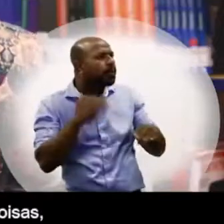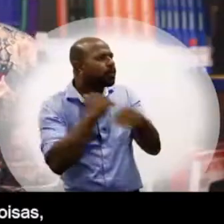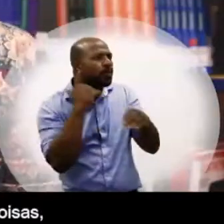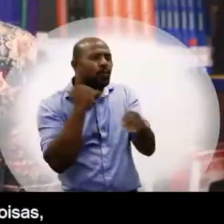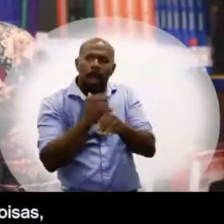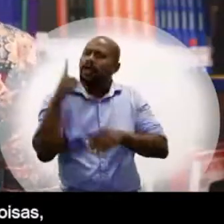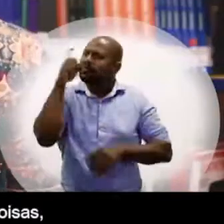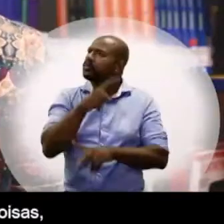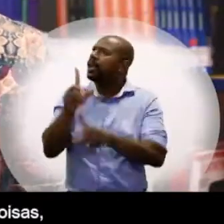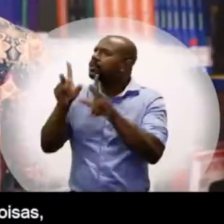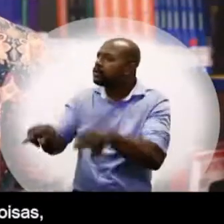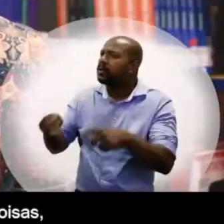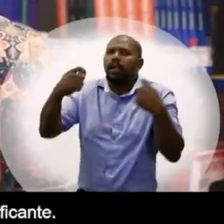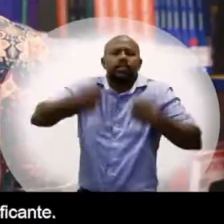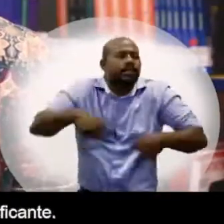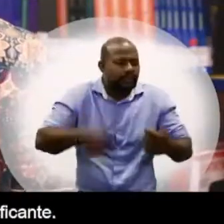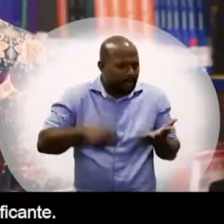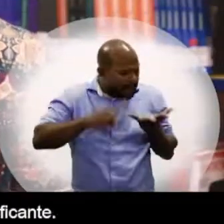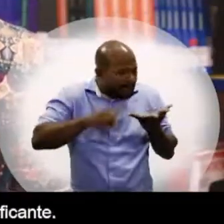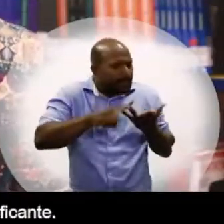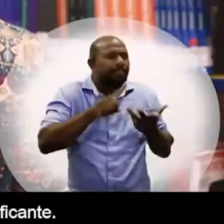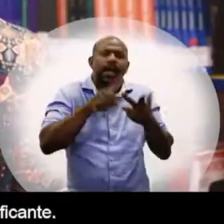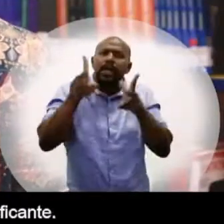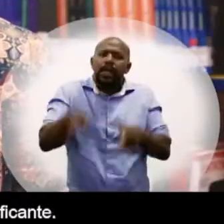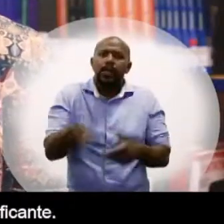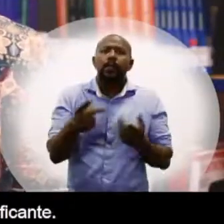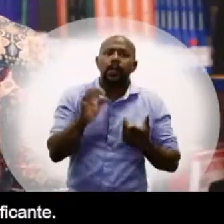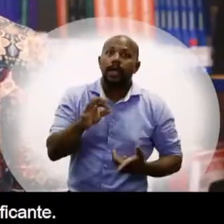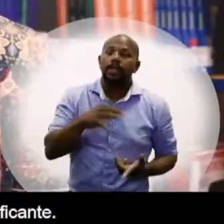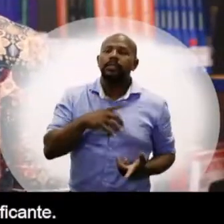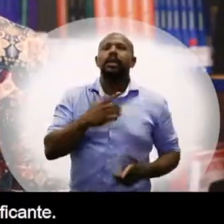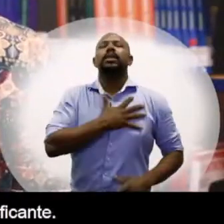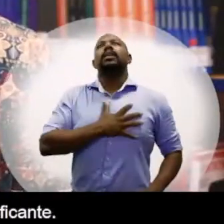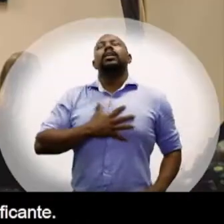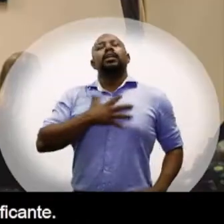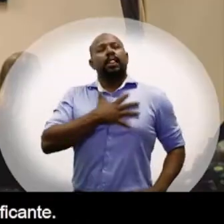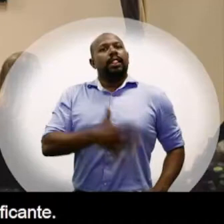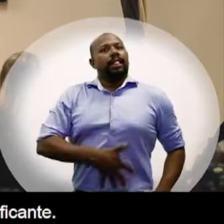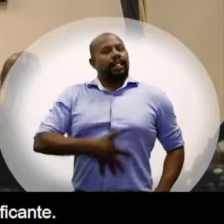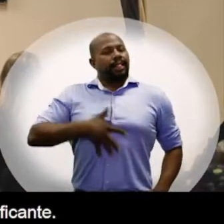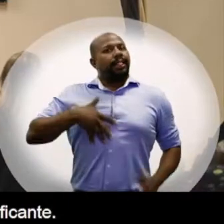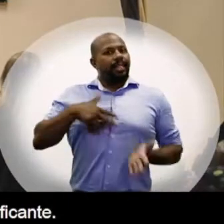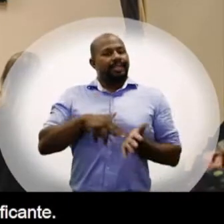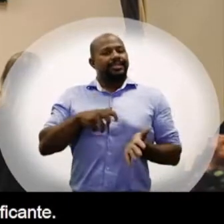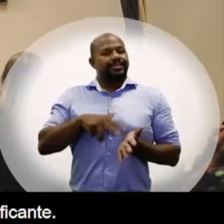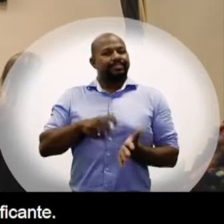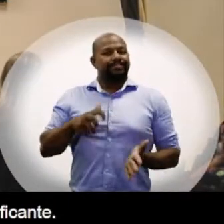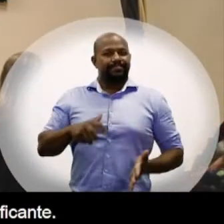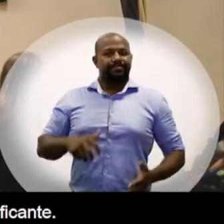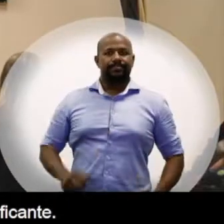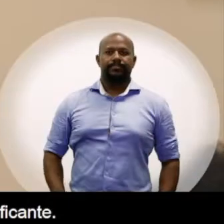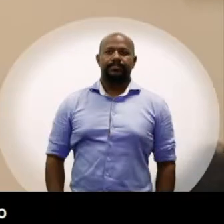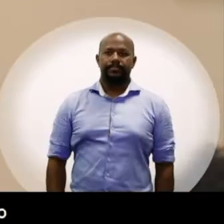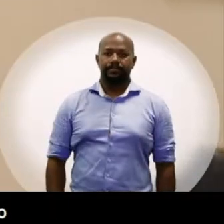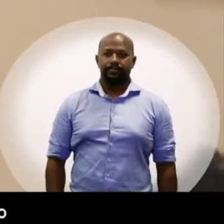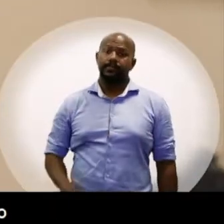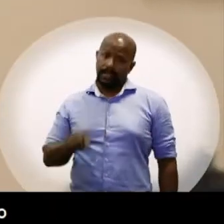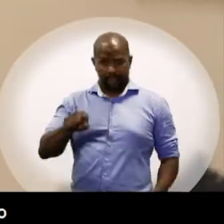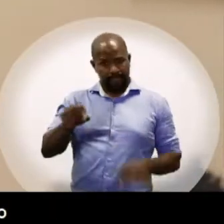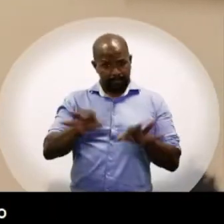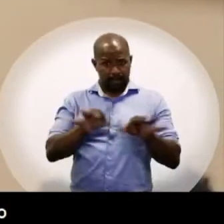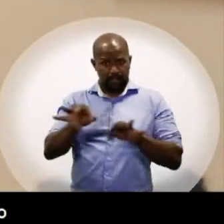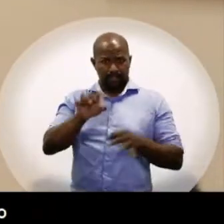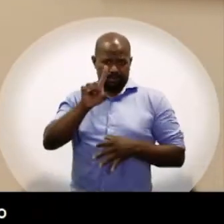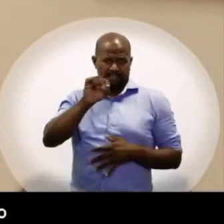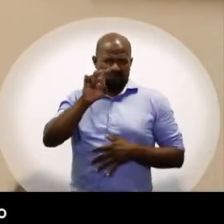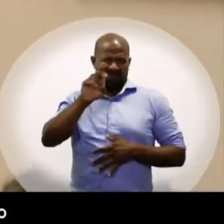Eles passam pelas mesmas coisas, as necessidades são as mesmas. Isso é muito gratificante. Liliane. O Diversa